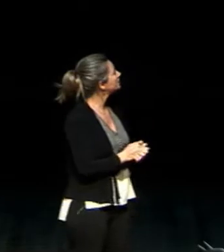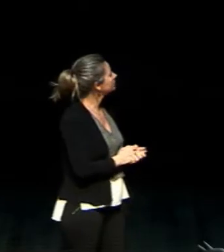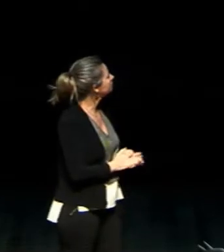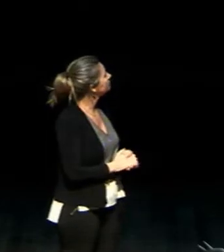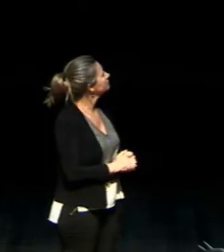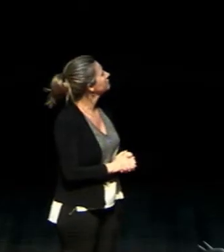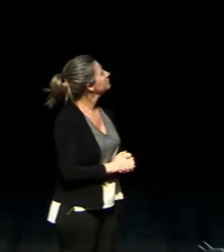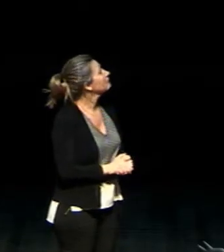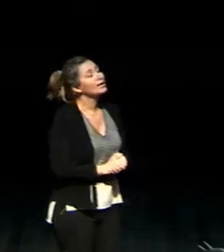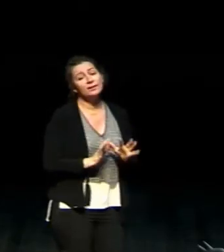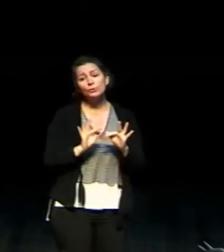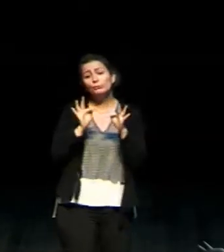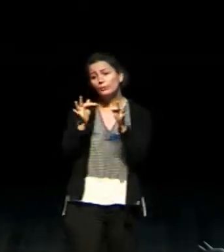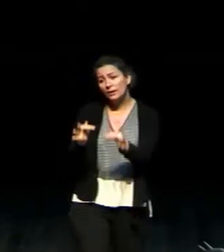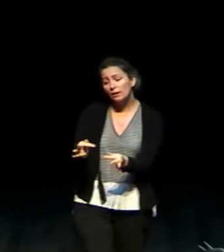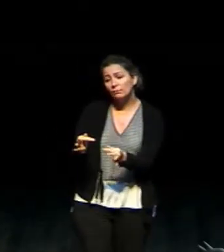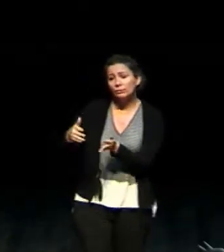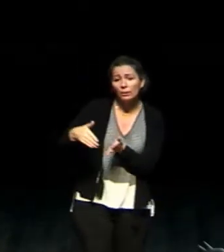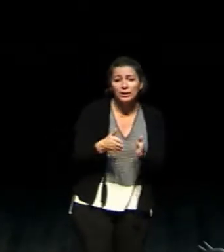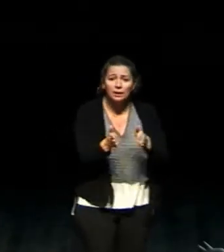do dia a dia no ensino.